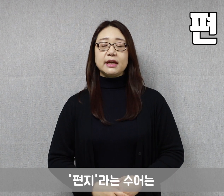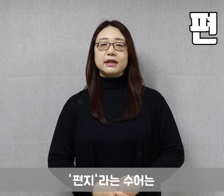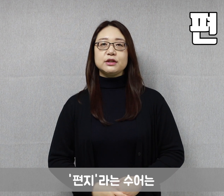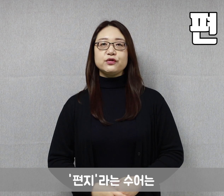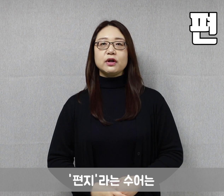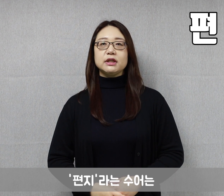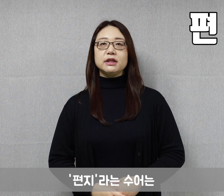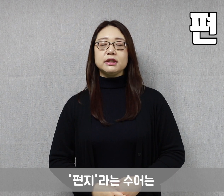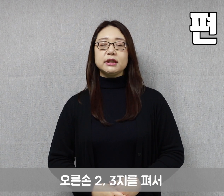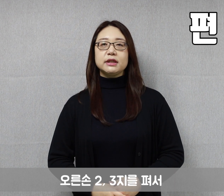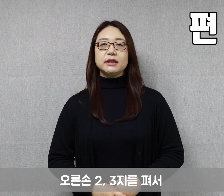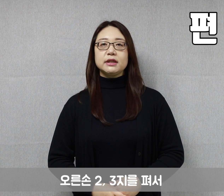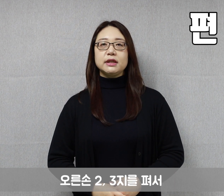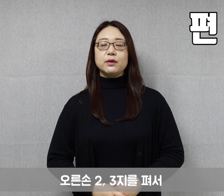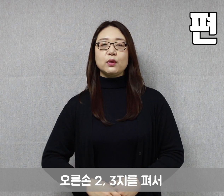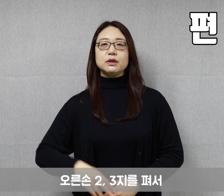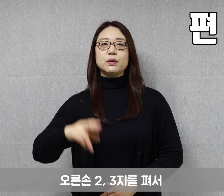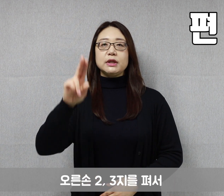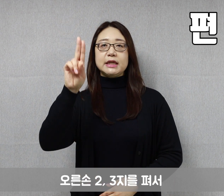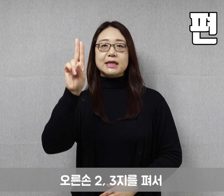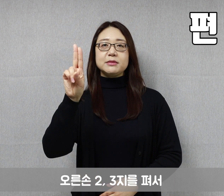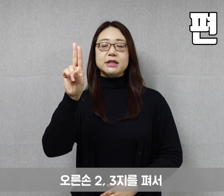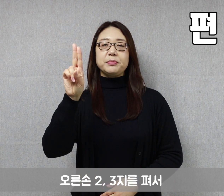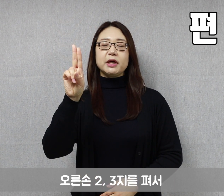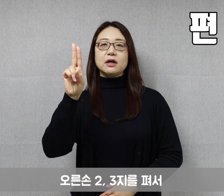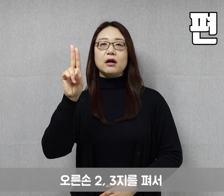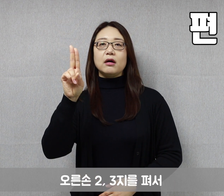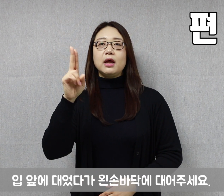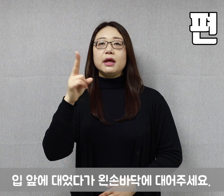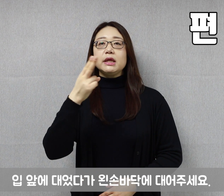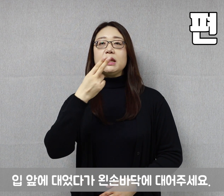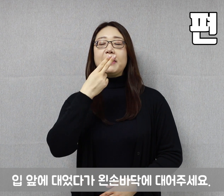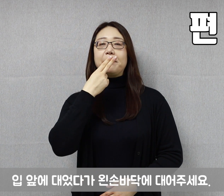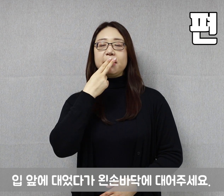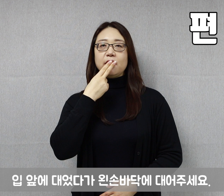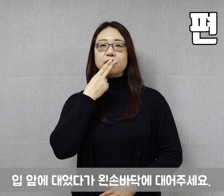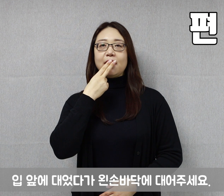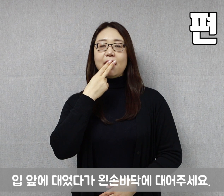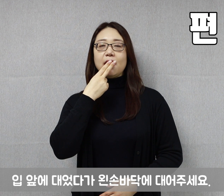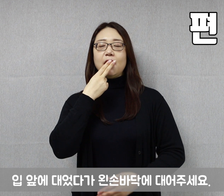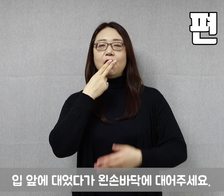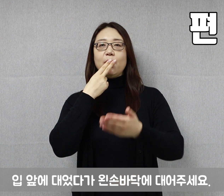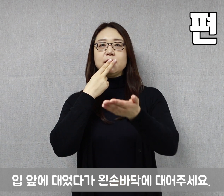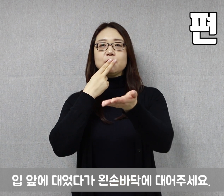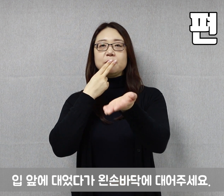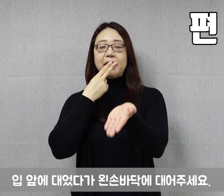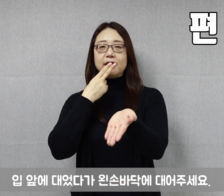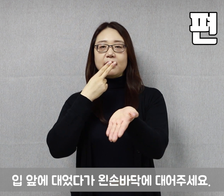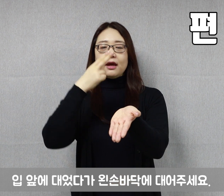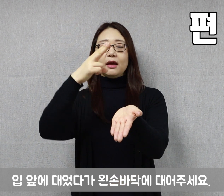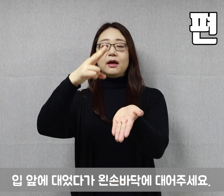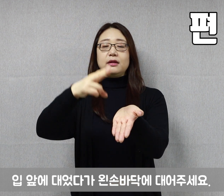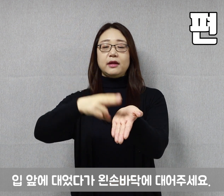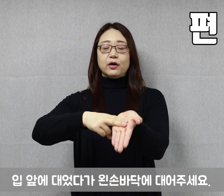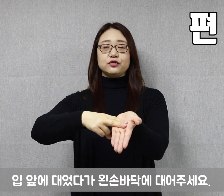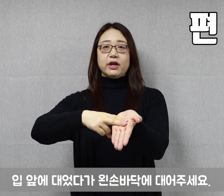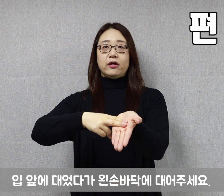편지라는 수어는 오른손 2, 3지를 펴서 입 앞에 대었다가 왼손 바닥에 대어주세요.